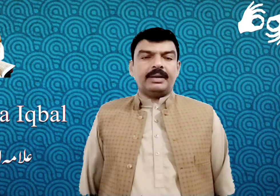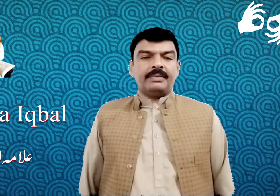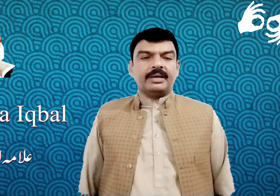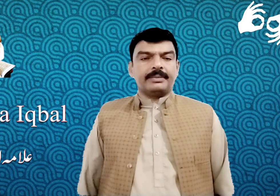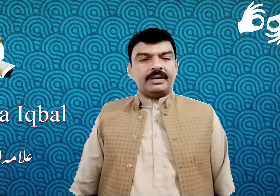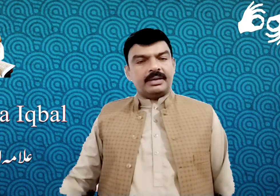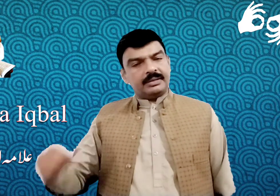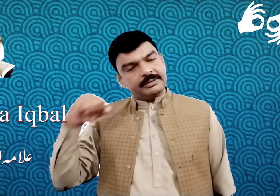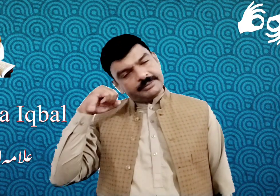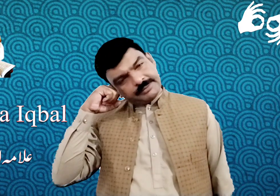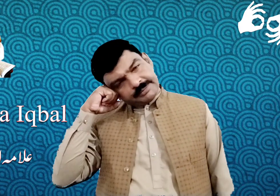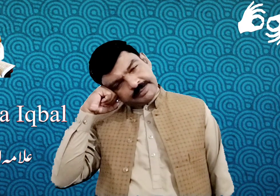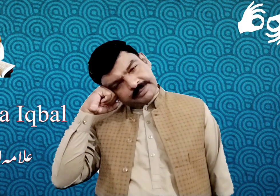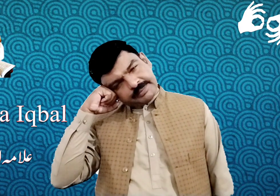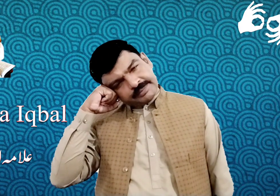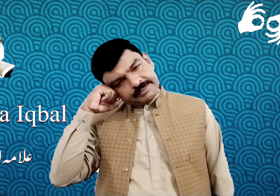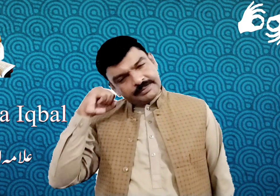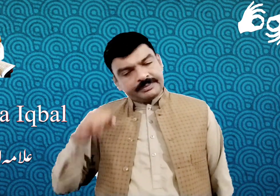अल्लामा इकबाल।